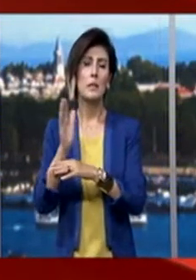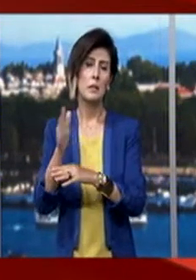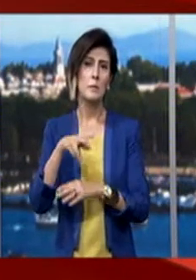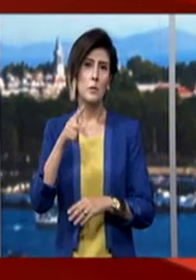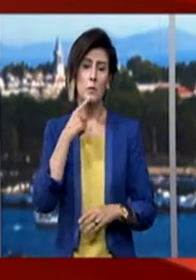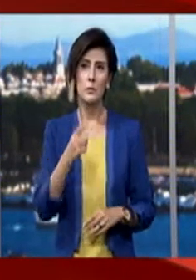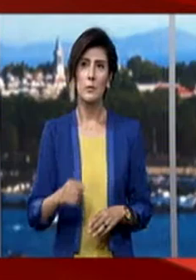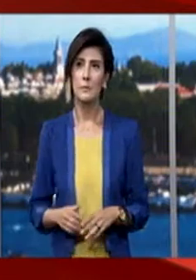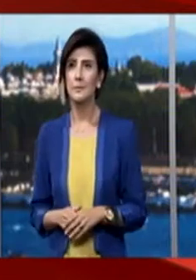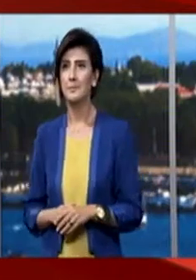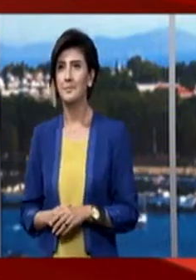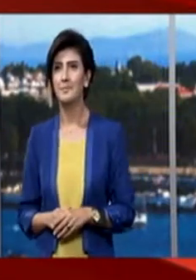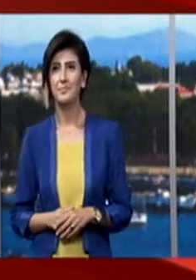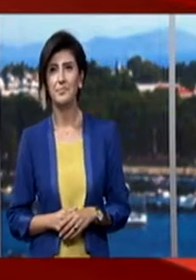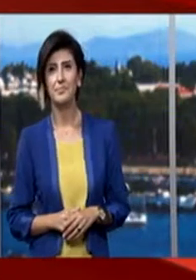yönünde.